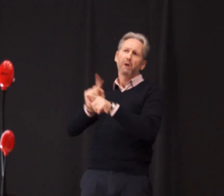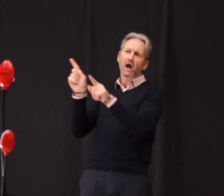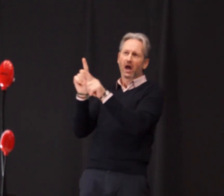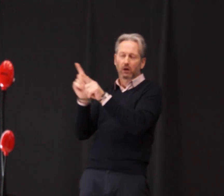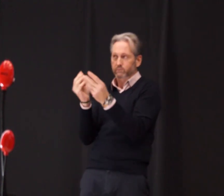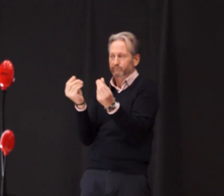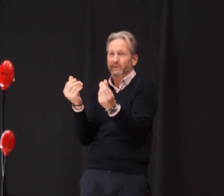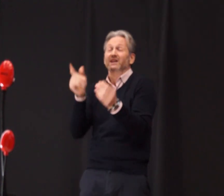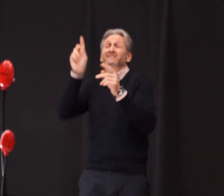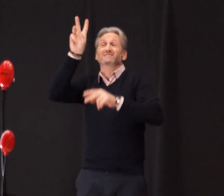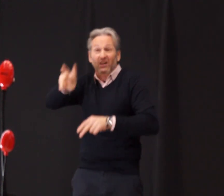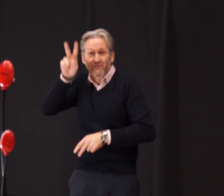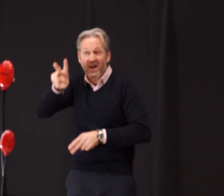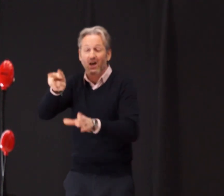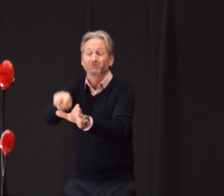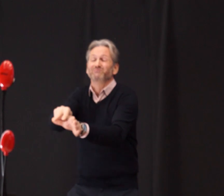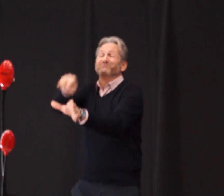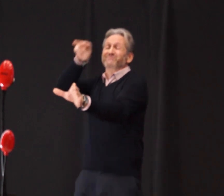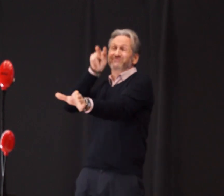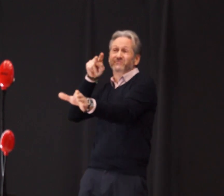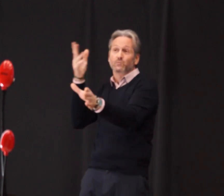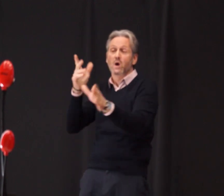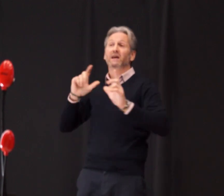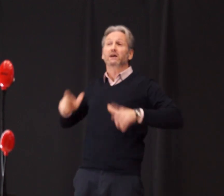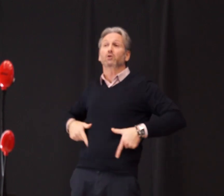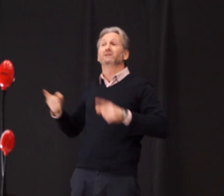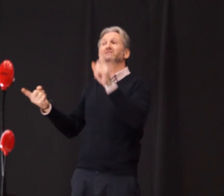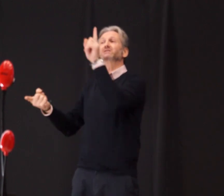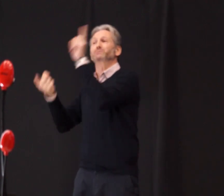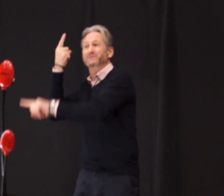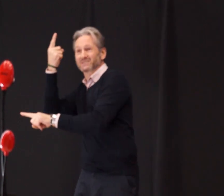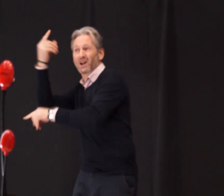copier-coller de l'enseignement de L2 vers des L1, alors là, on part à l'échec.